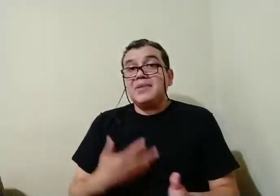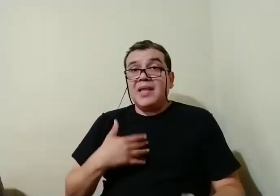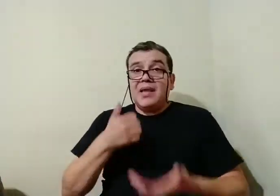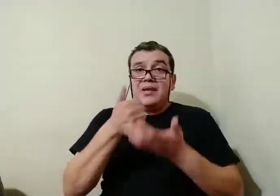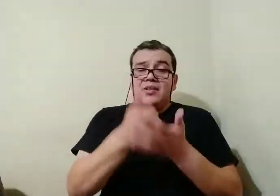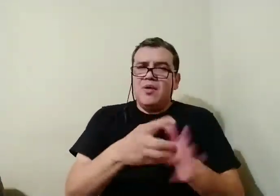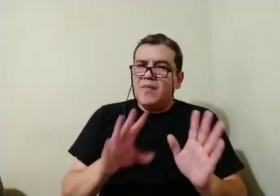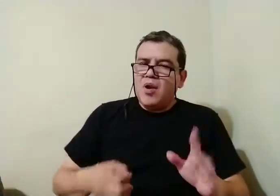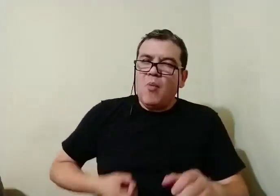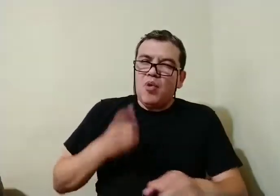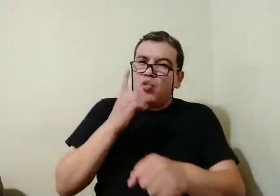En Hechos